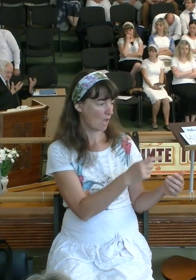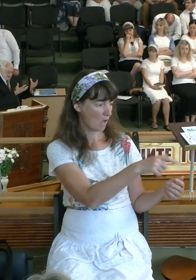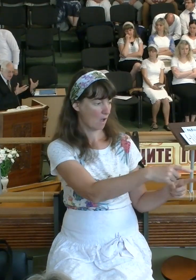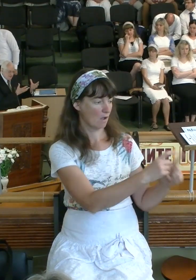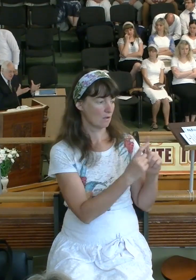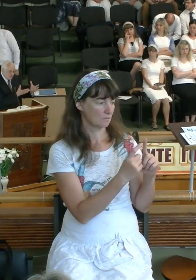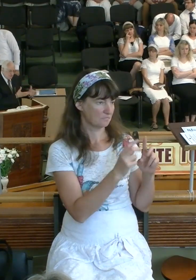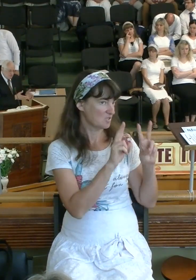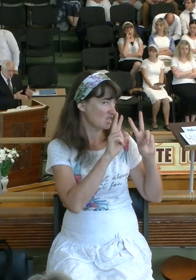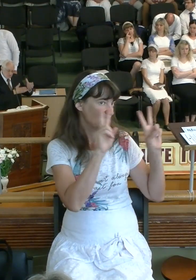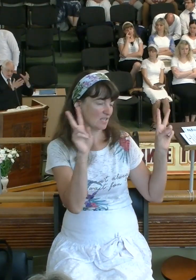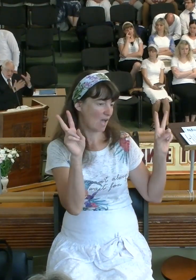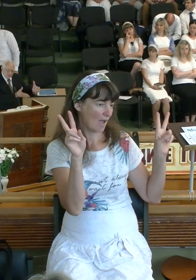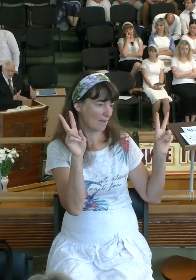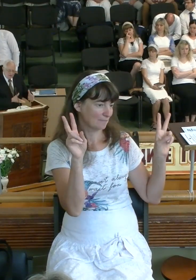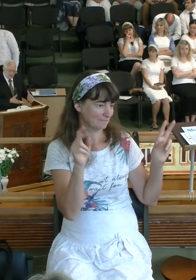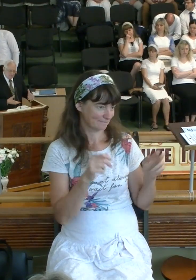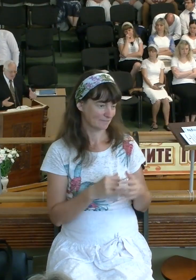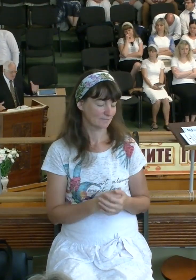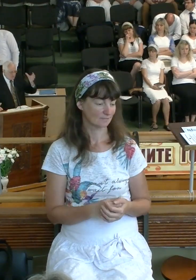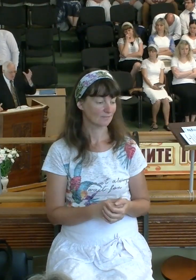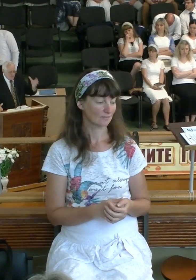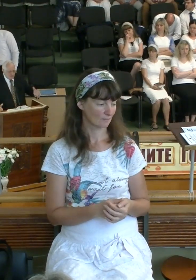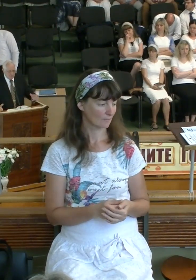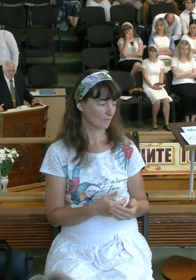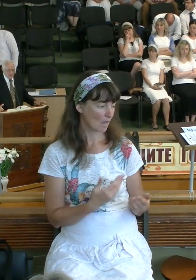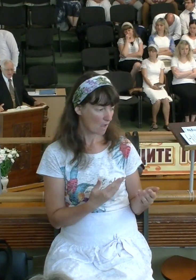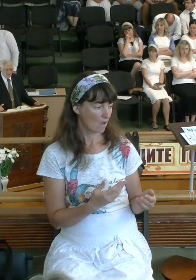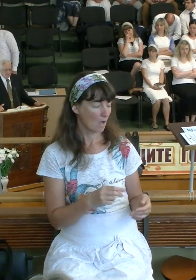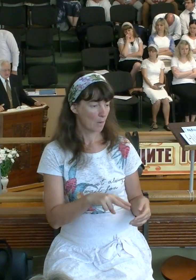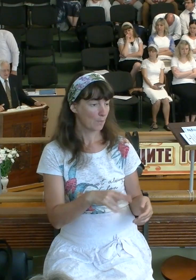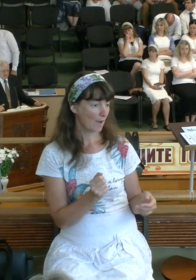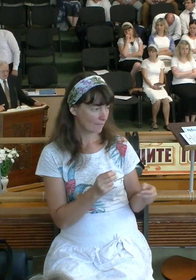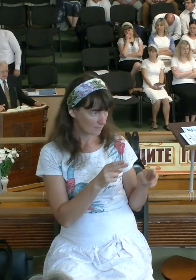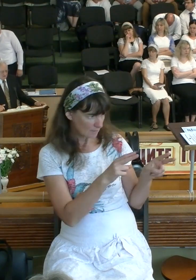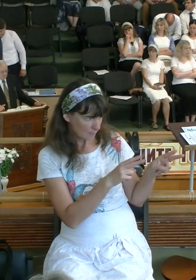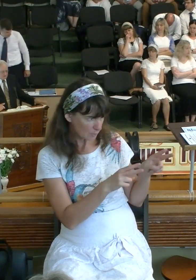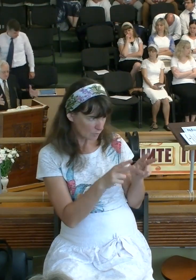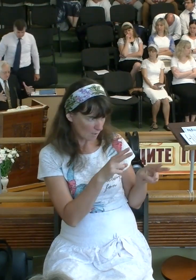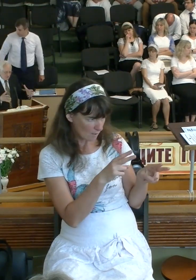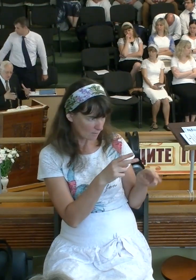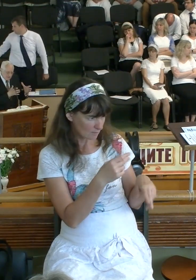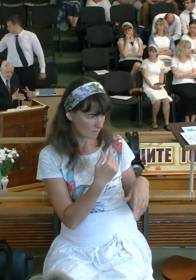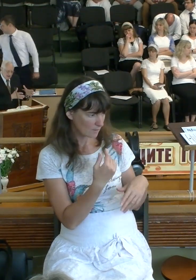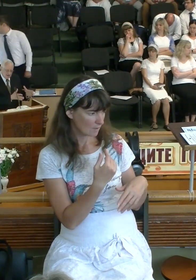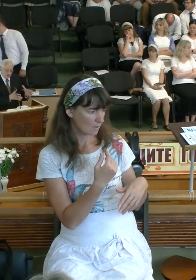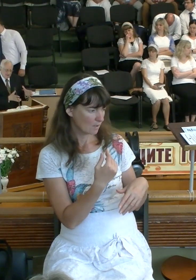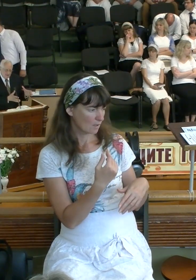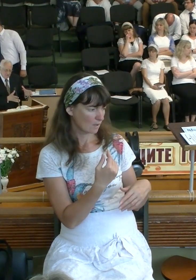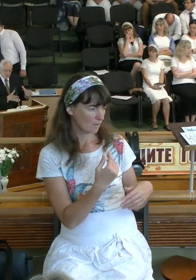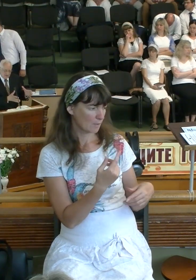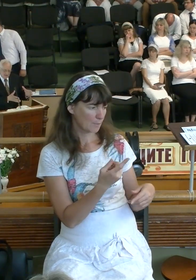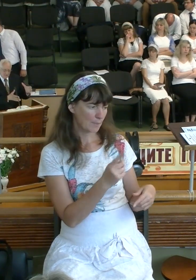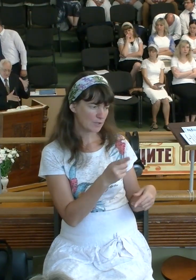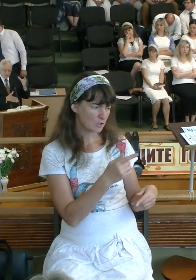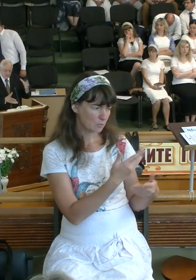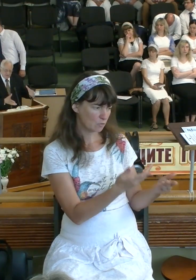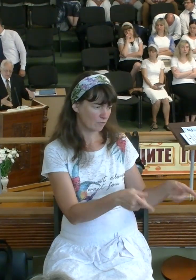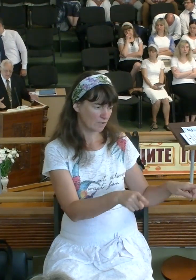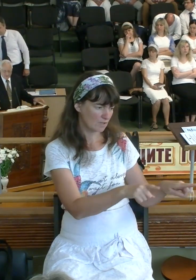Почему вы так ведете? Почему так говорите? Почему так поступаете? Почему вот вы так? Вот